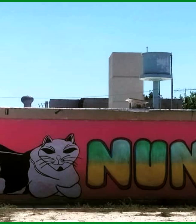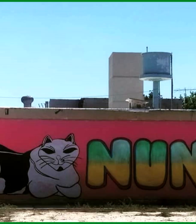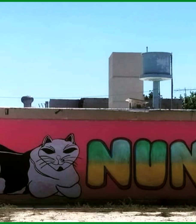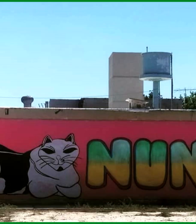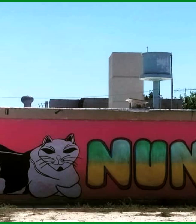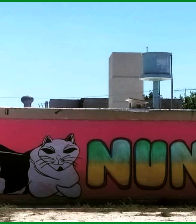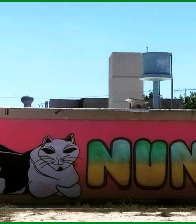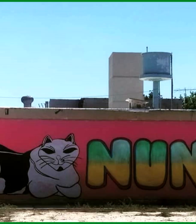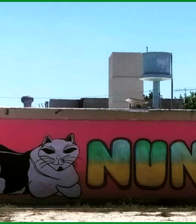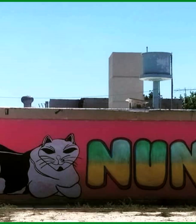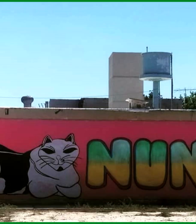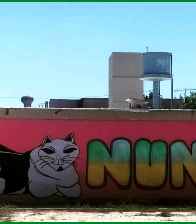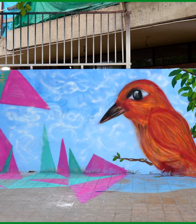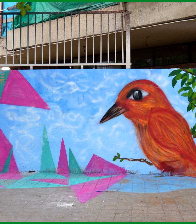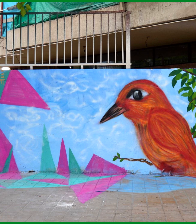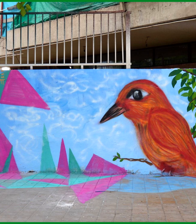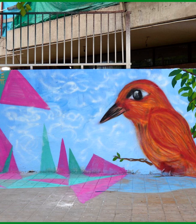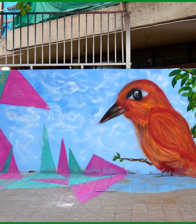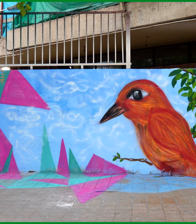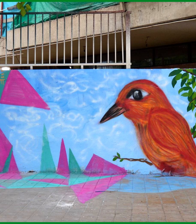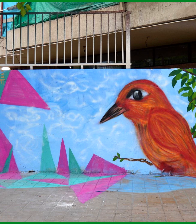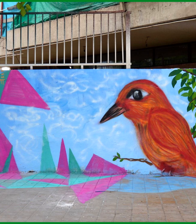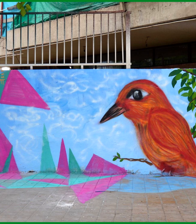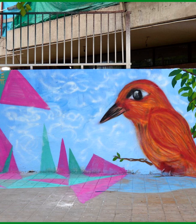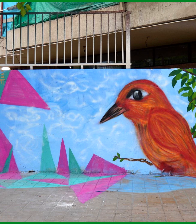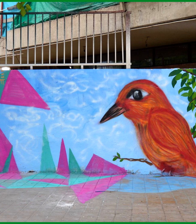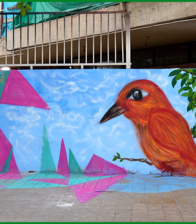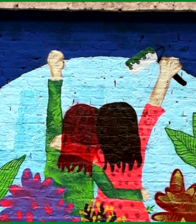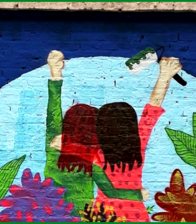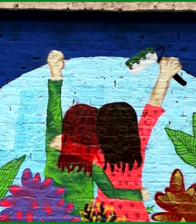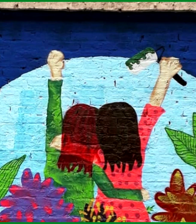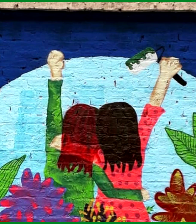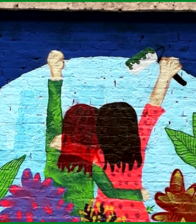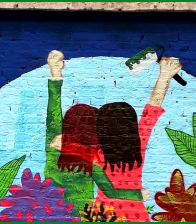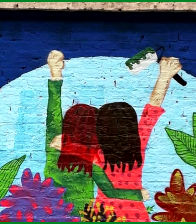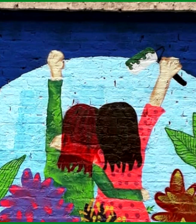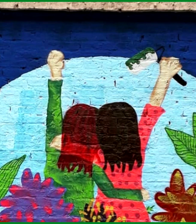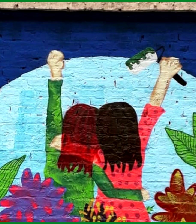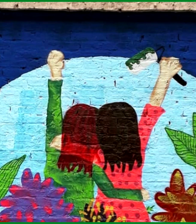que te permite, nos permite, además de generar una pieza gráfica,